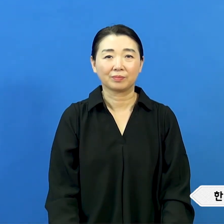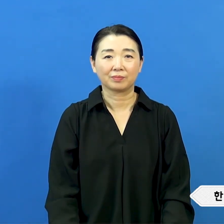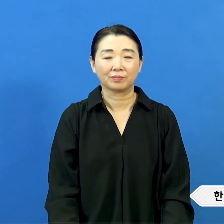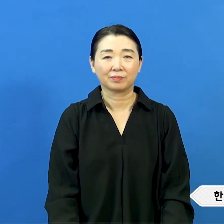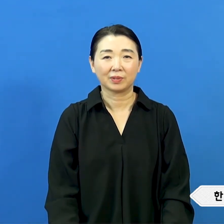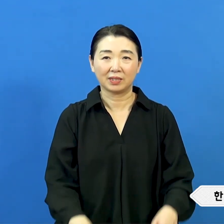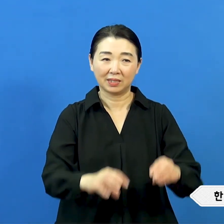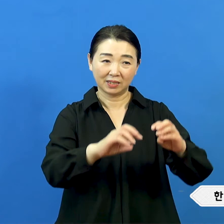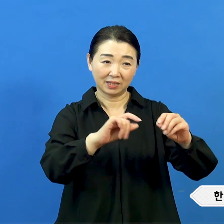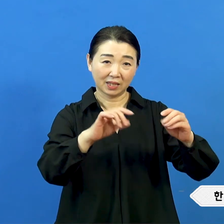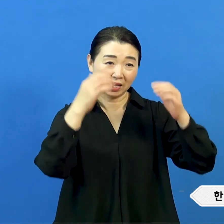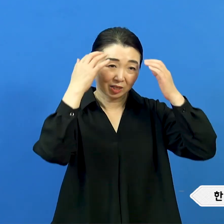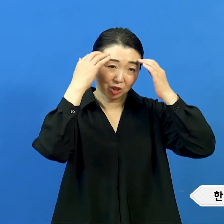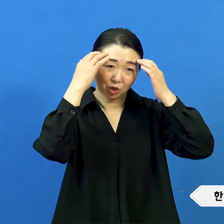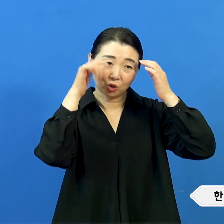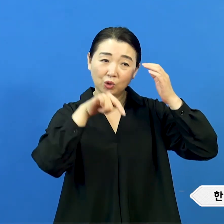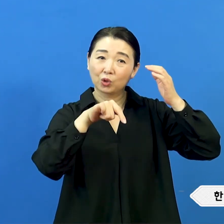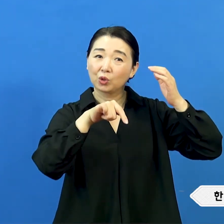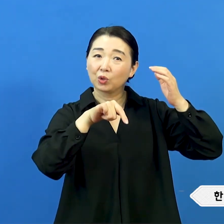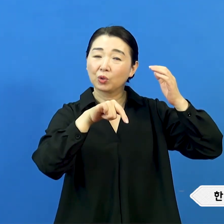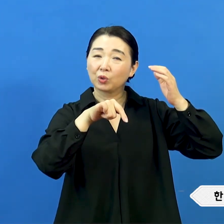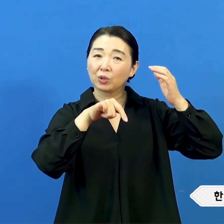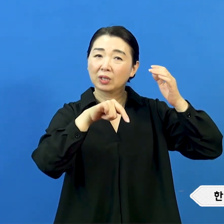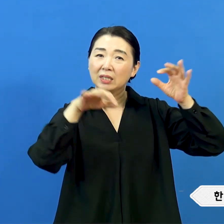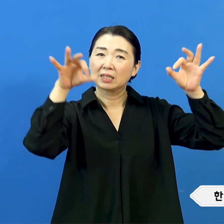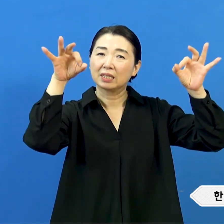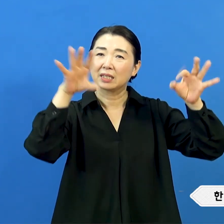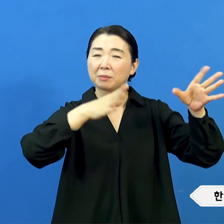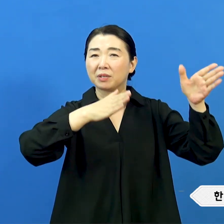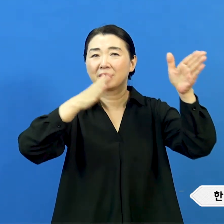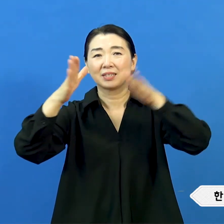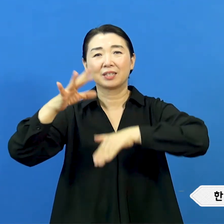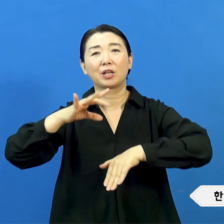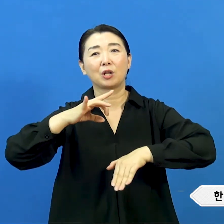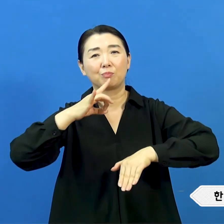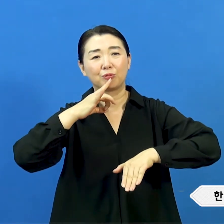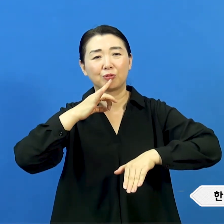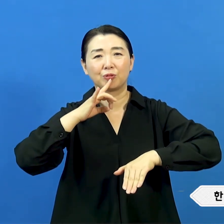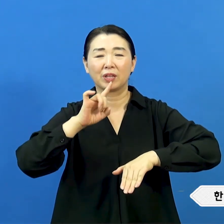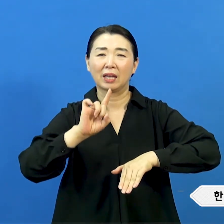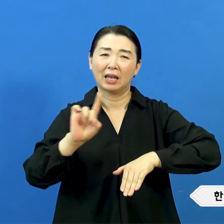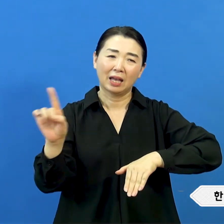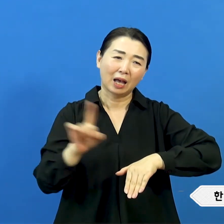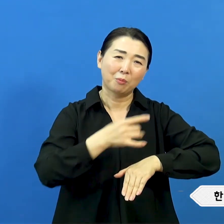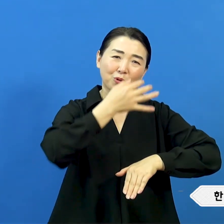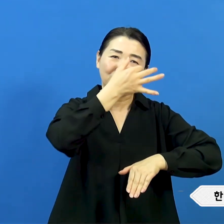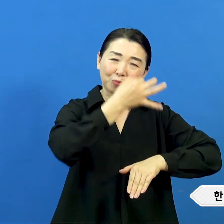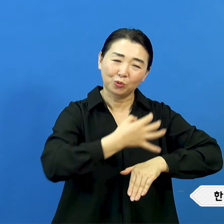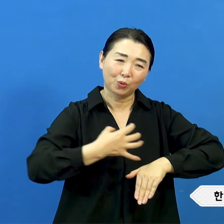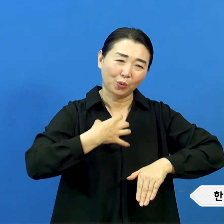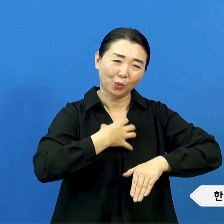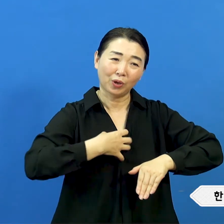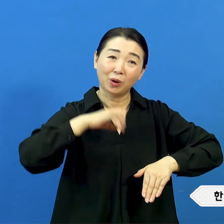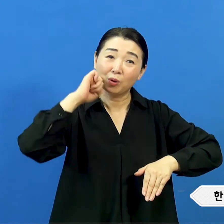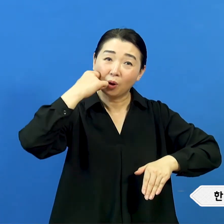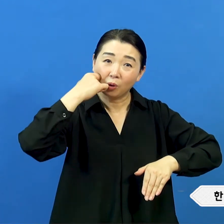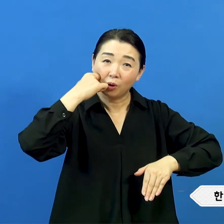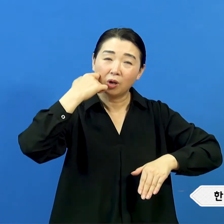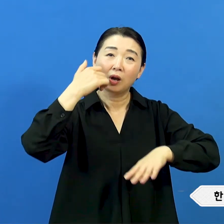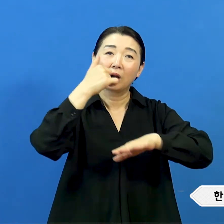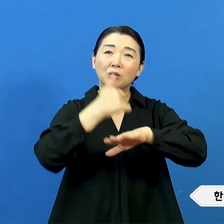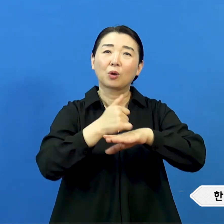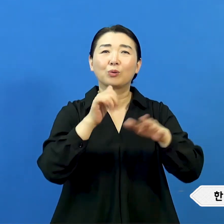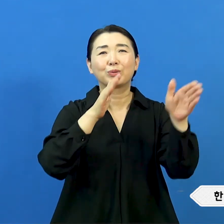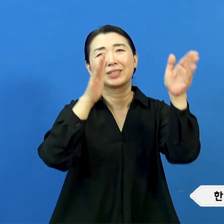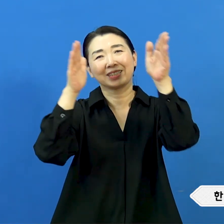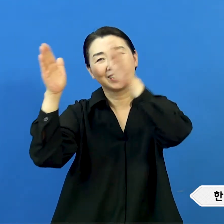이 땅의 시련은 잠시 지나가는 것입니다. 아무리 힘들고 괴롭고 어렵다고 해도 결국은